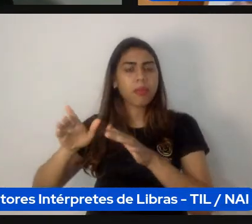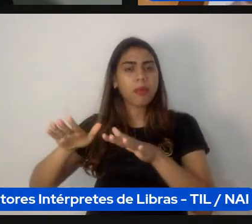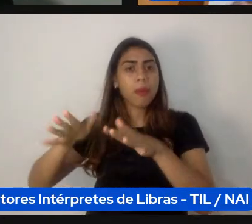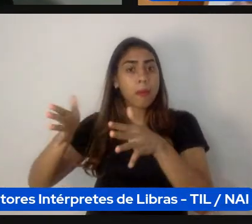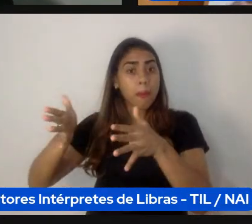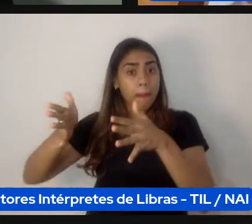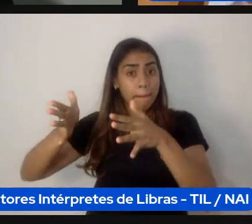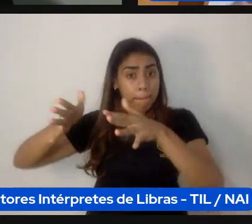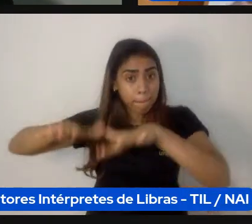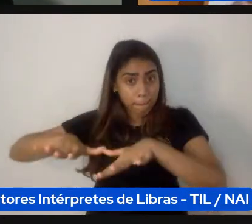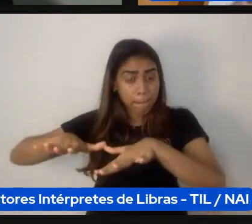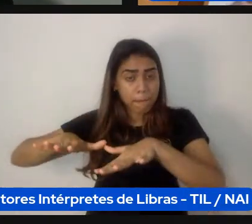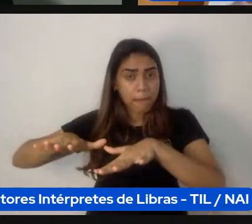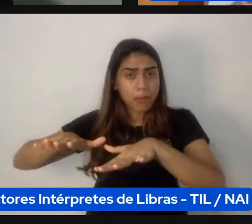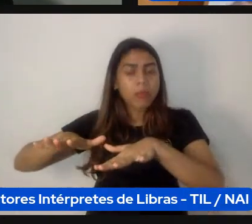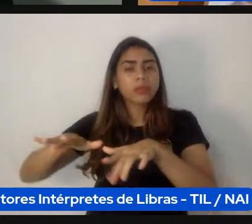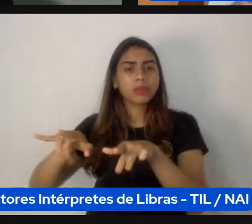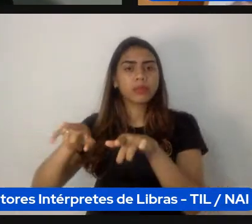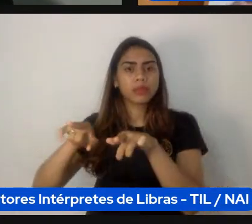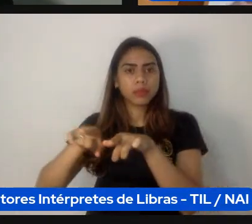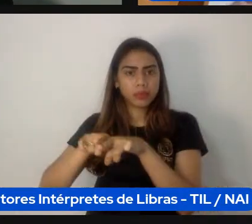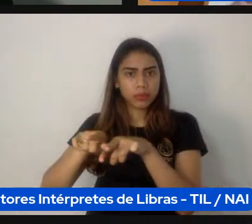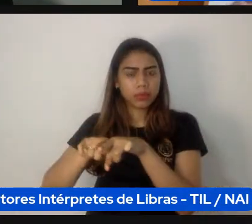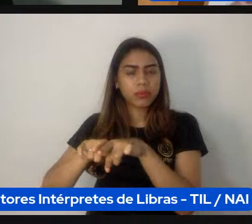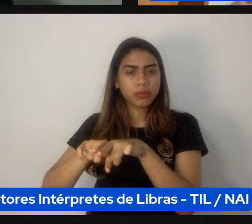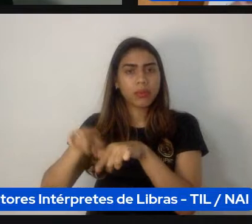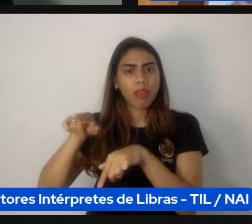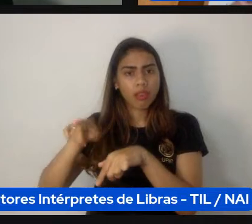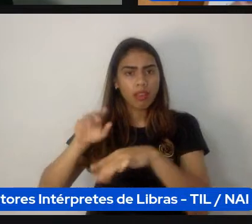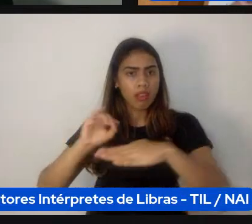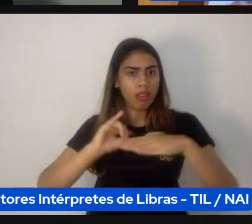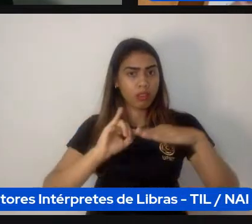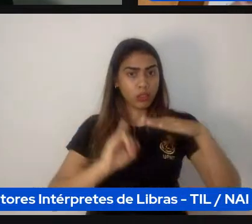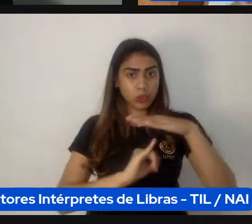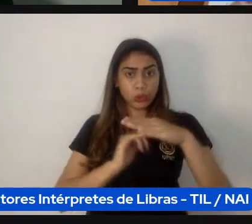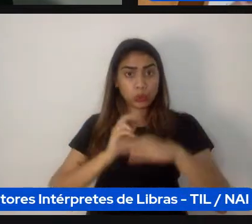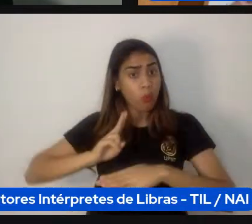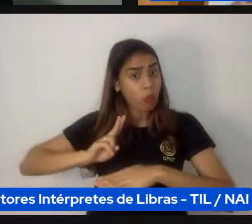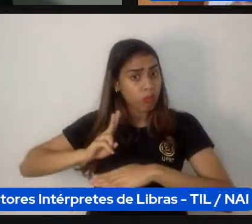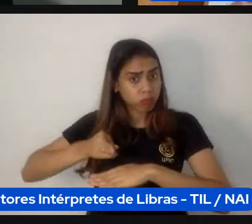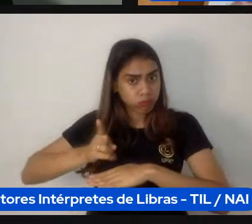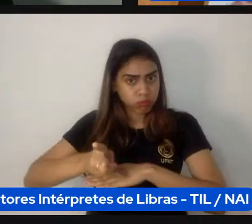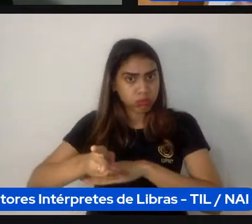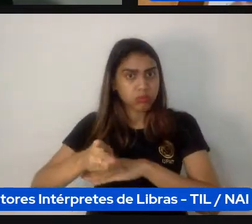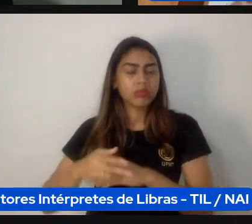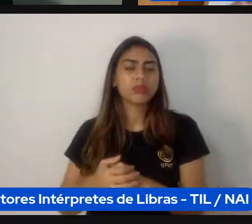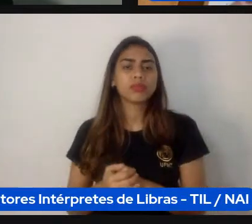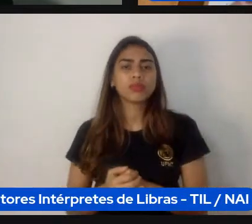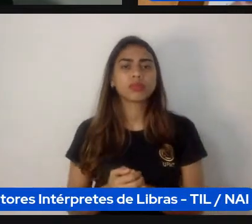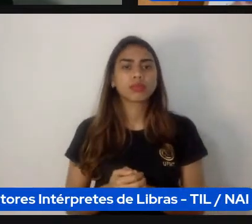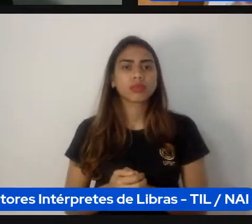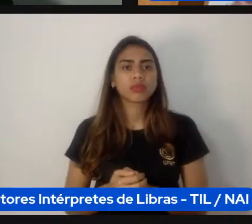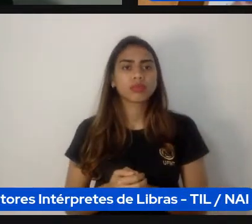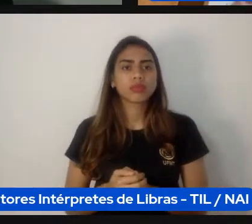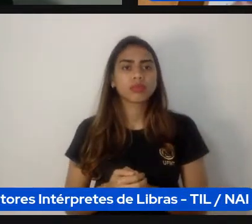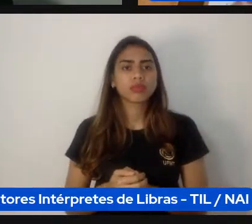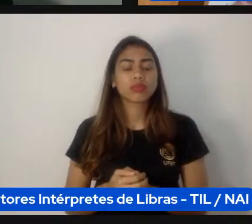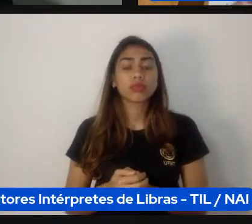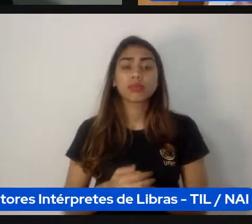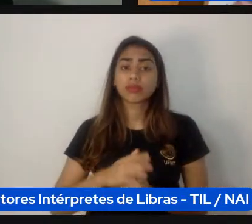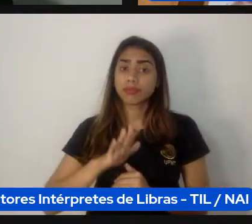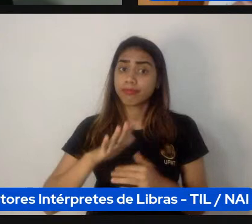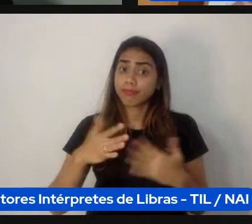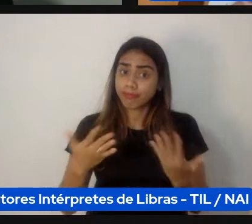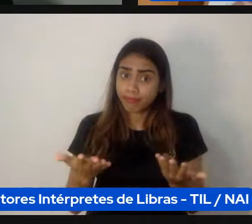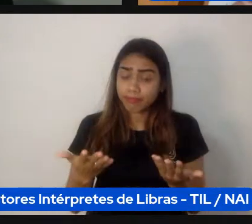Estando essas pessoas dentro do espaço, primeiro, a questão de pedagógica.